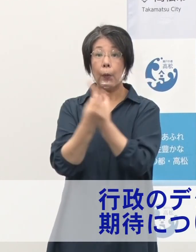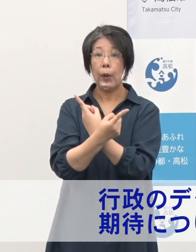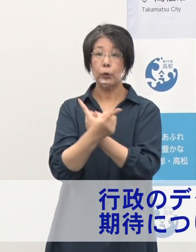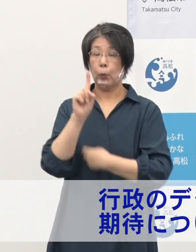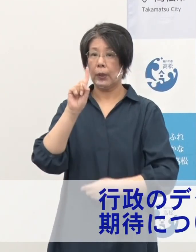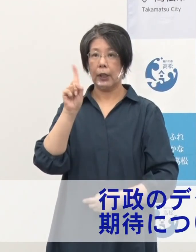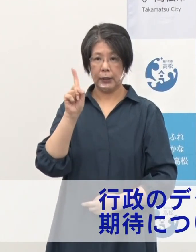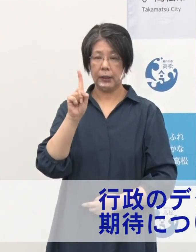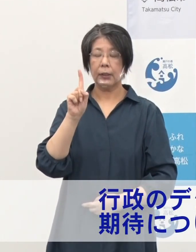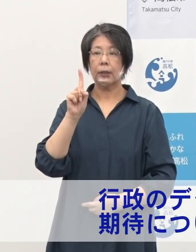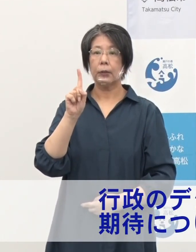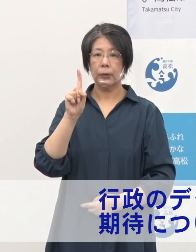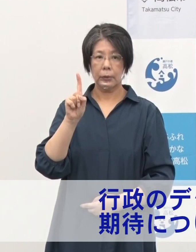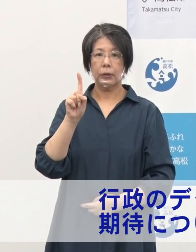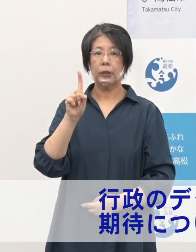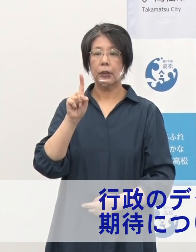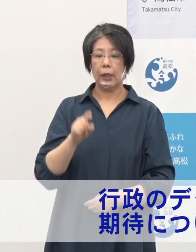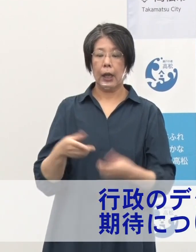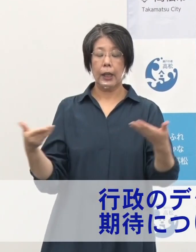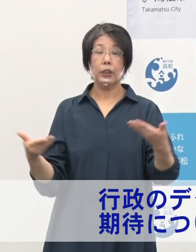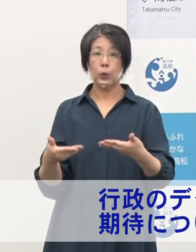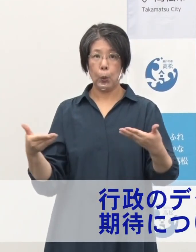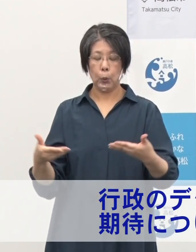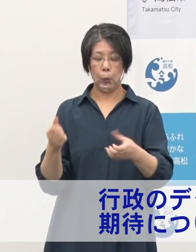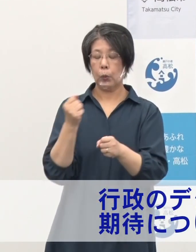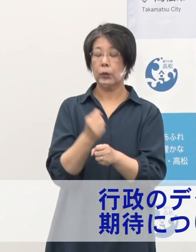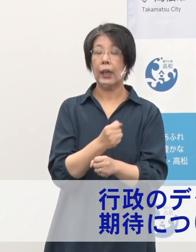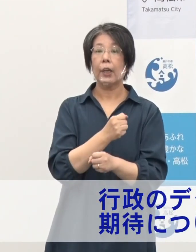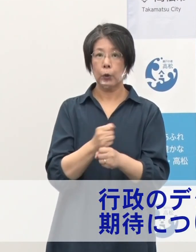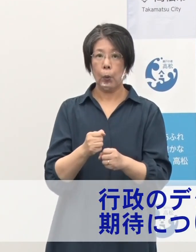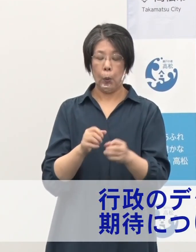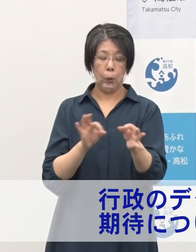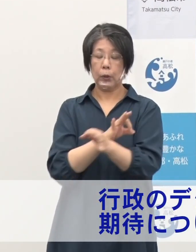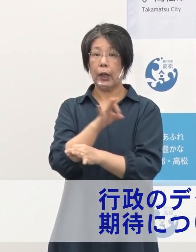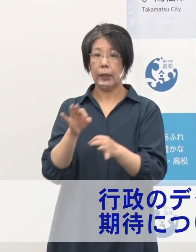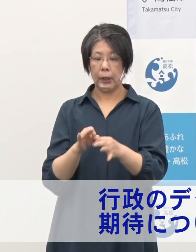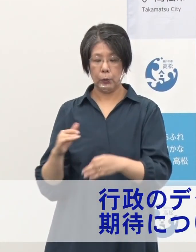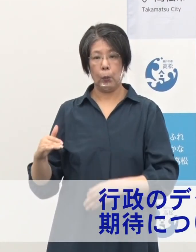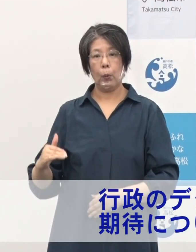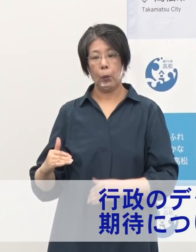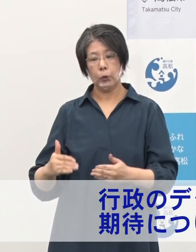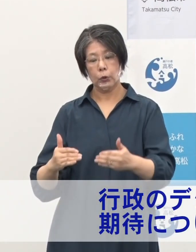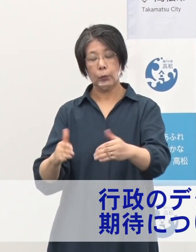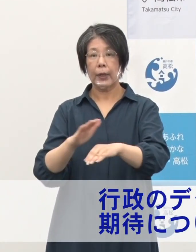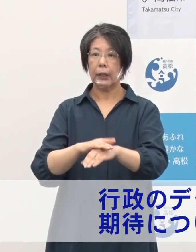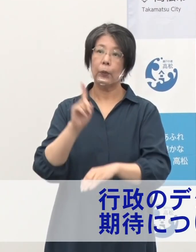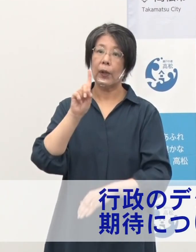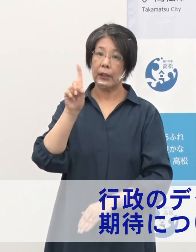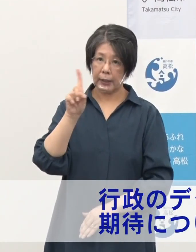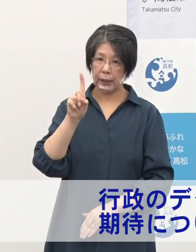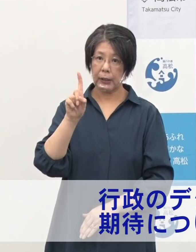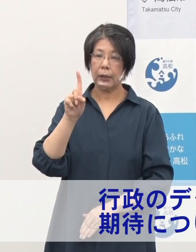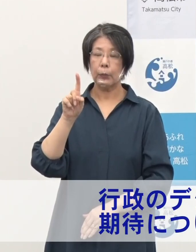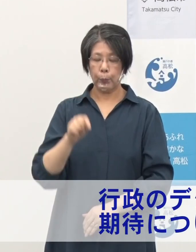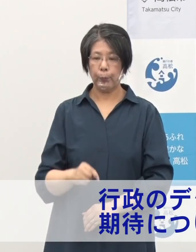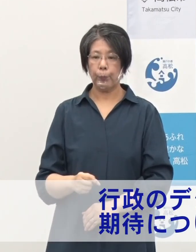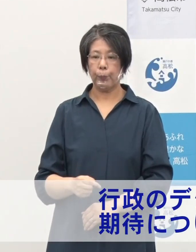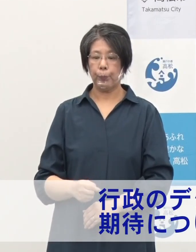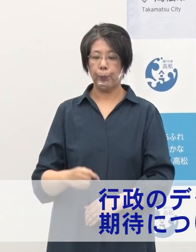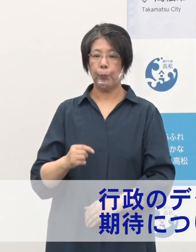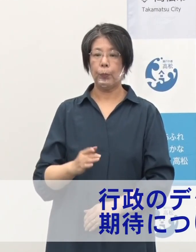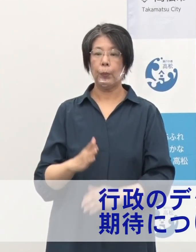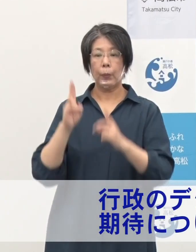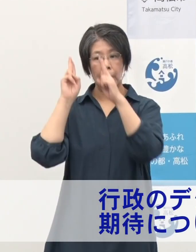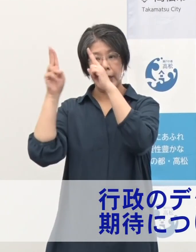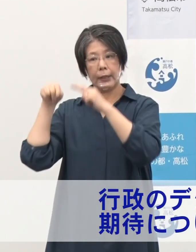てどういう形でまぁ仕事とか産業経済なんかを進めていくのかと言ったときにやはりリモートでいろんなことが